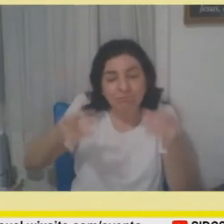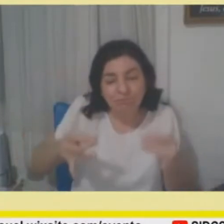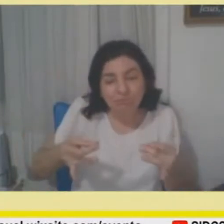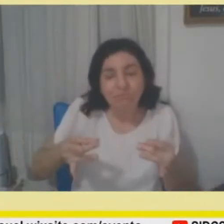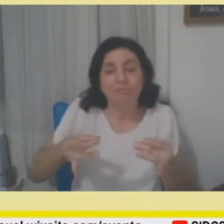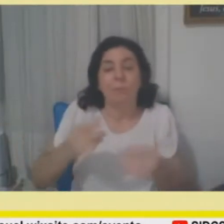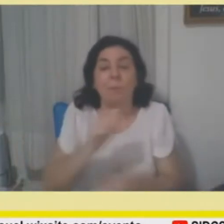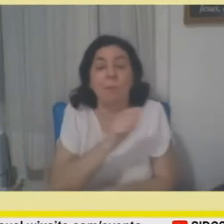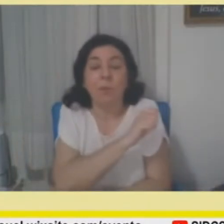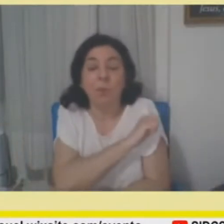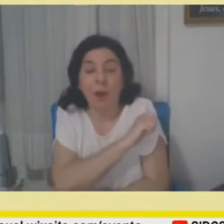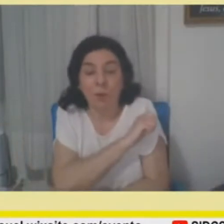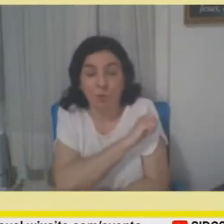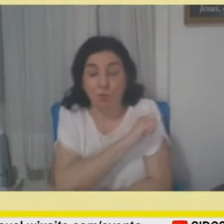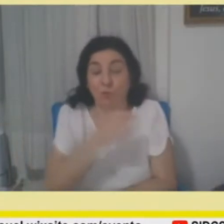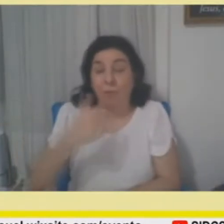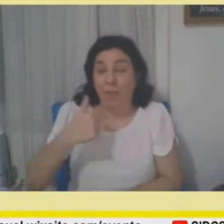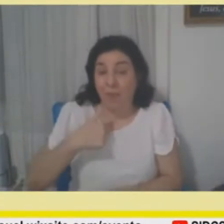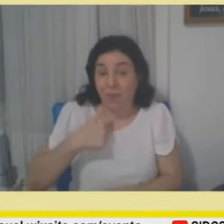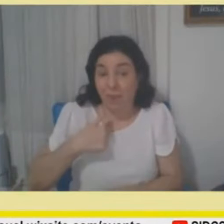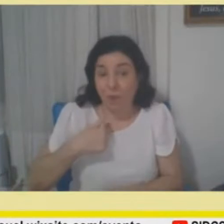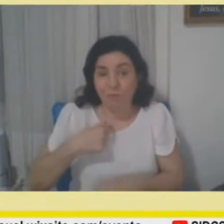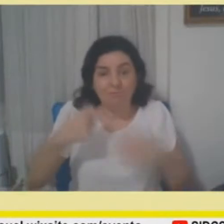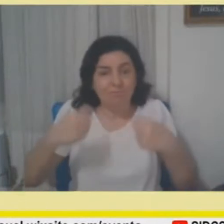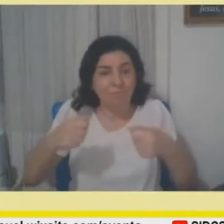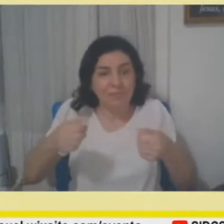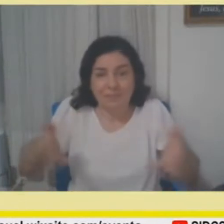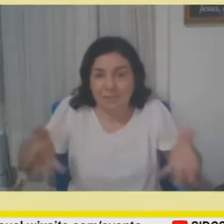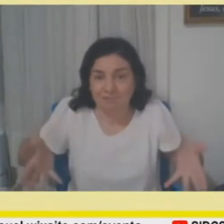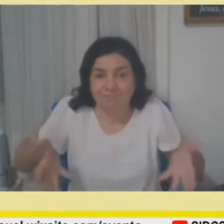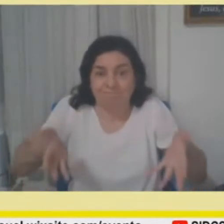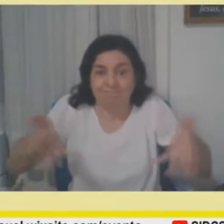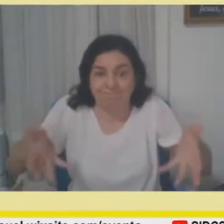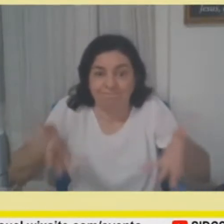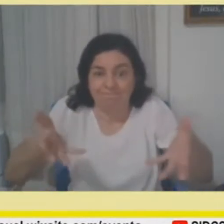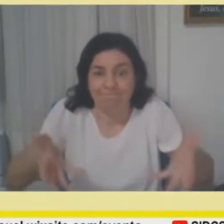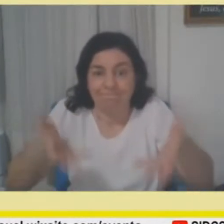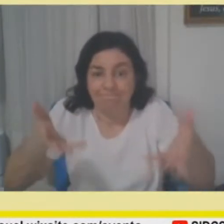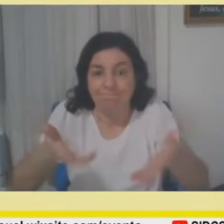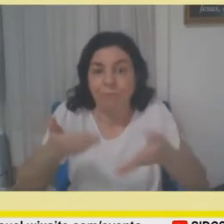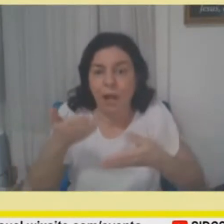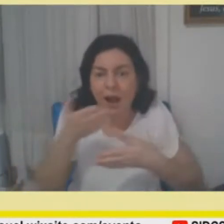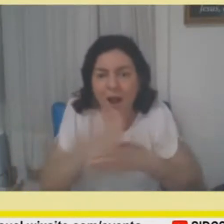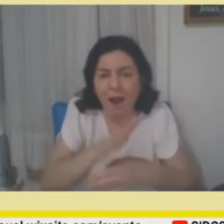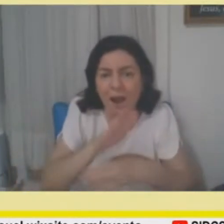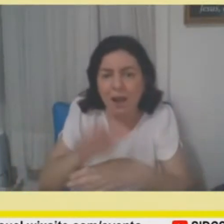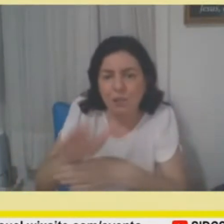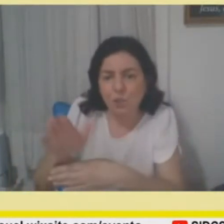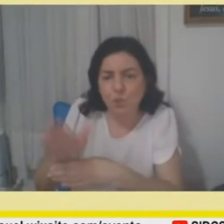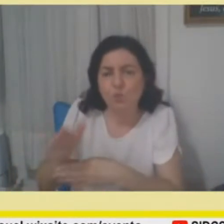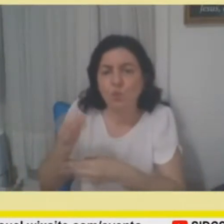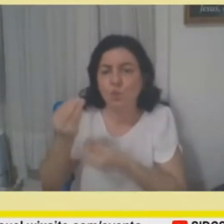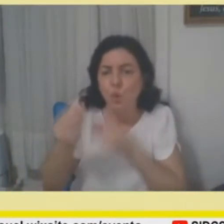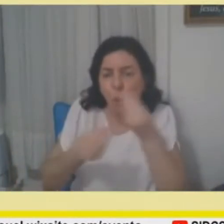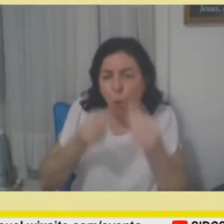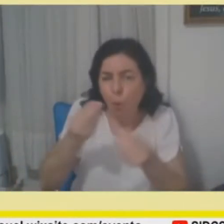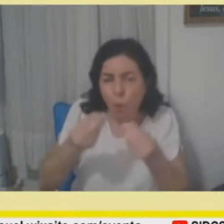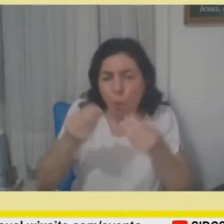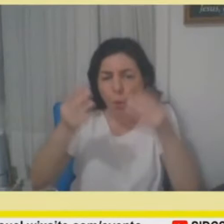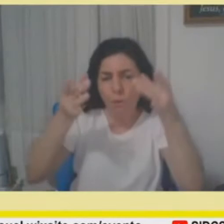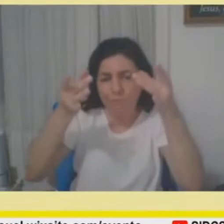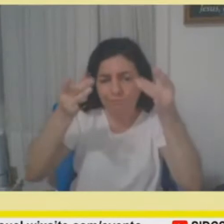Então falta informações para os surdos, falta detalhes e para esse aluno surdo. Então